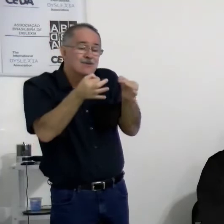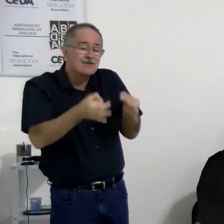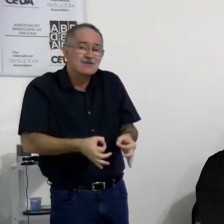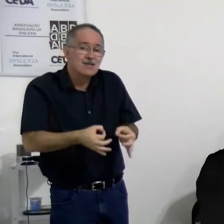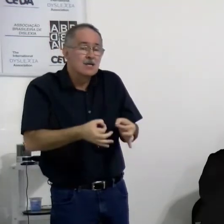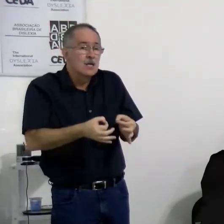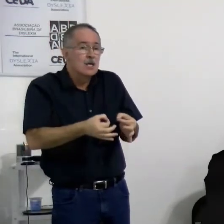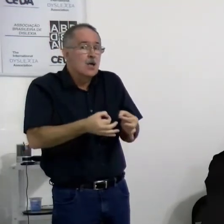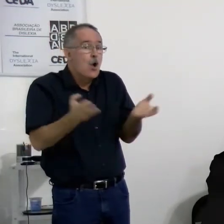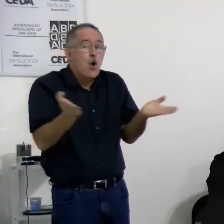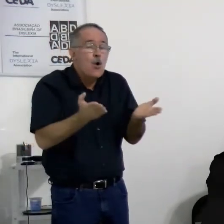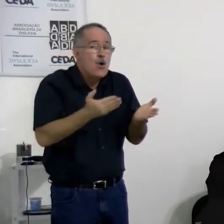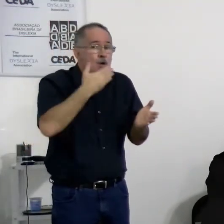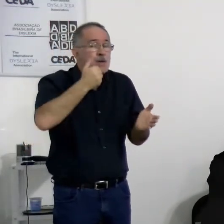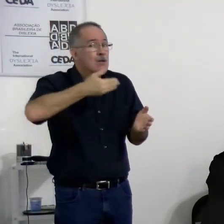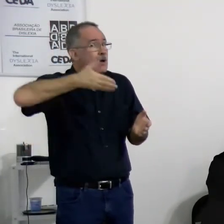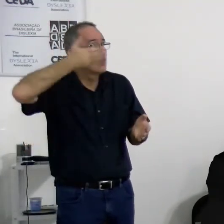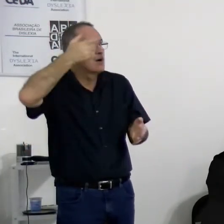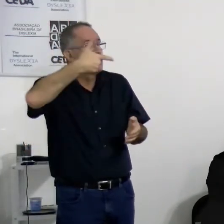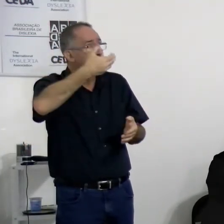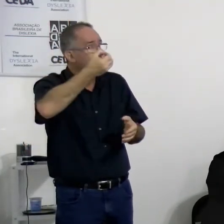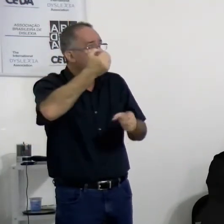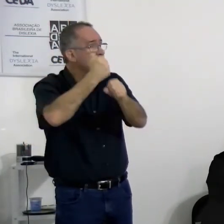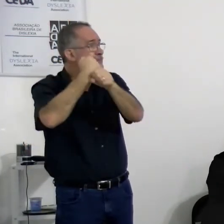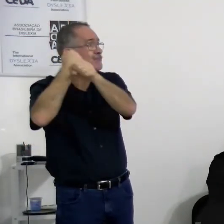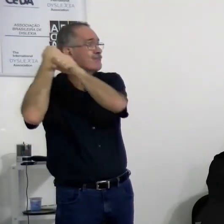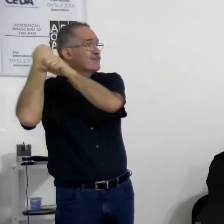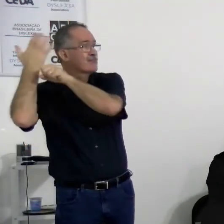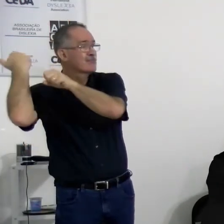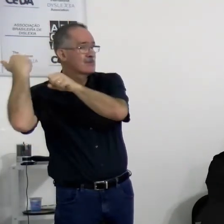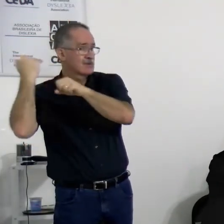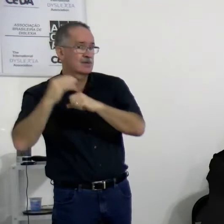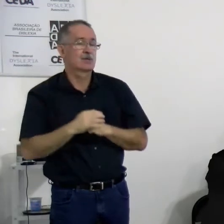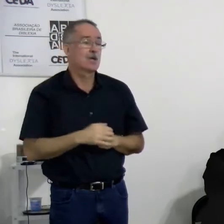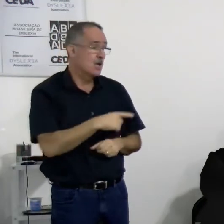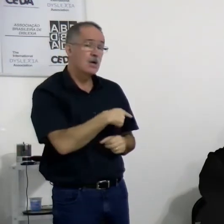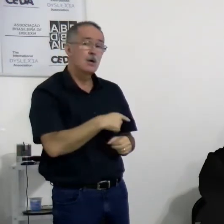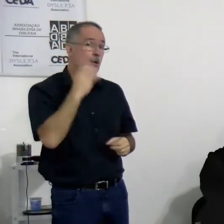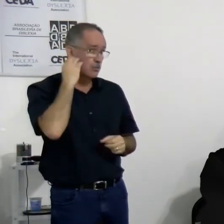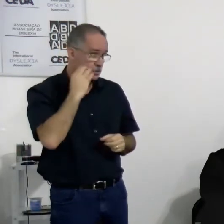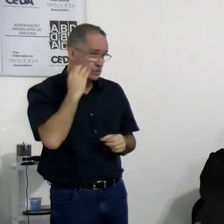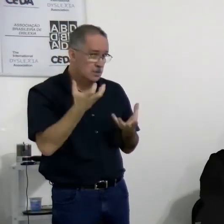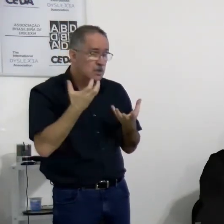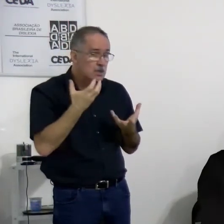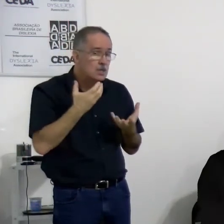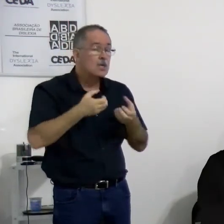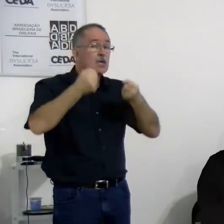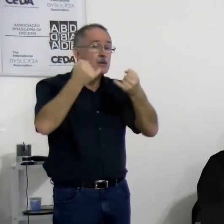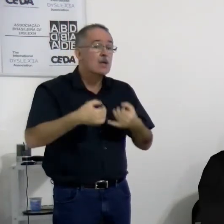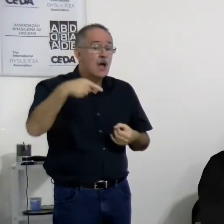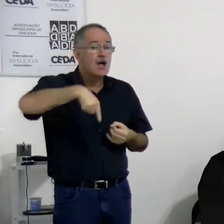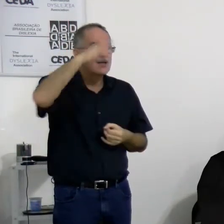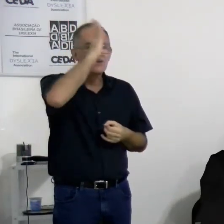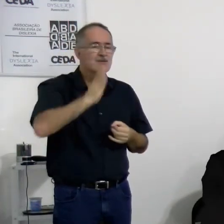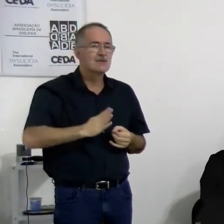era 20 anos atrás. Eu vou só fazer um comentário, pedir a licença de vocês para fazer o comentário, porque no Brasil, como